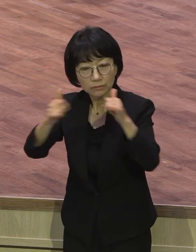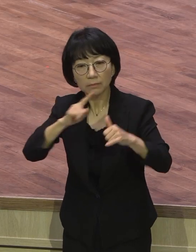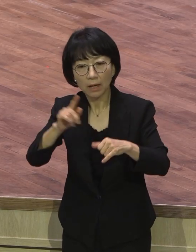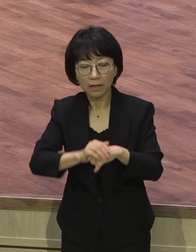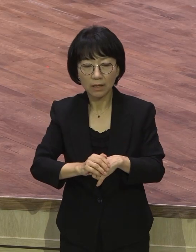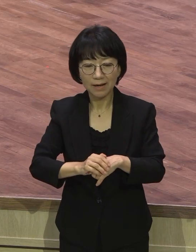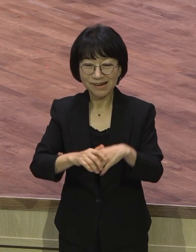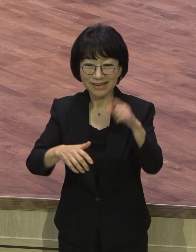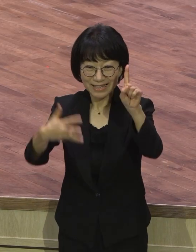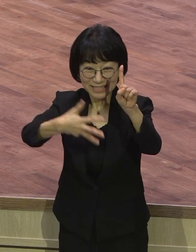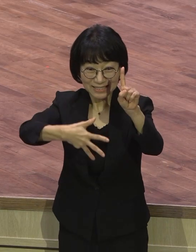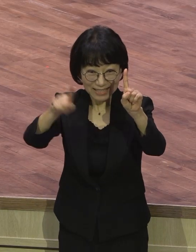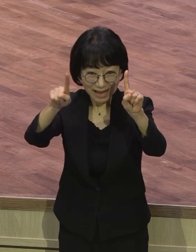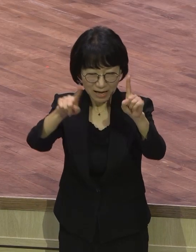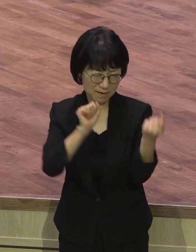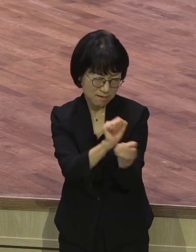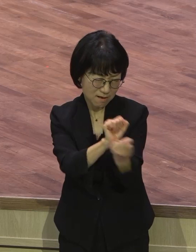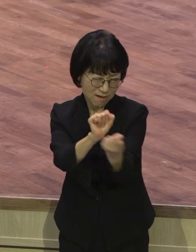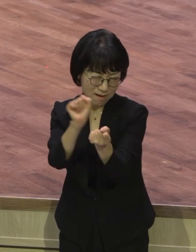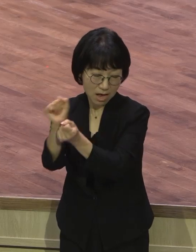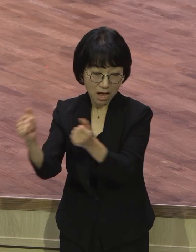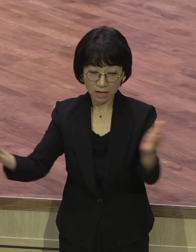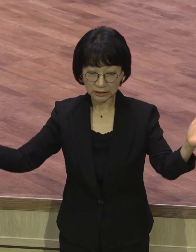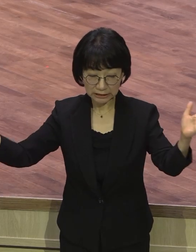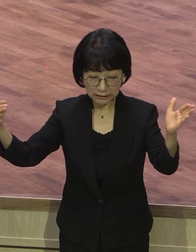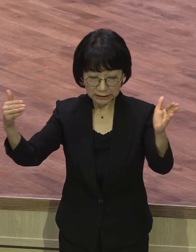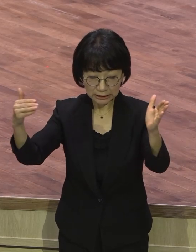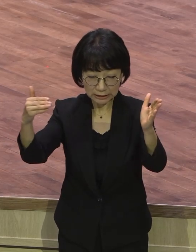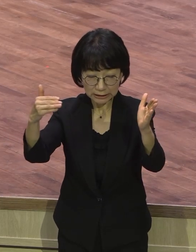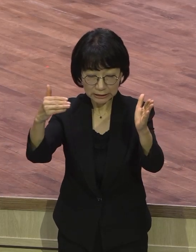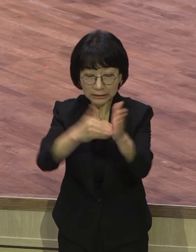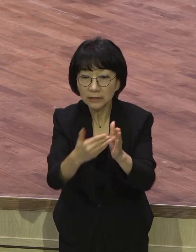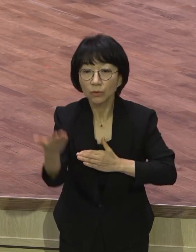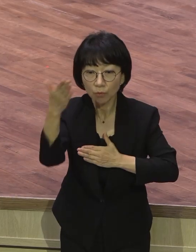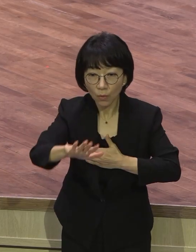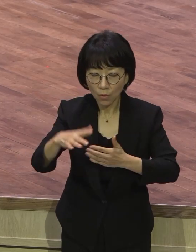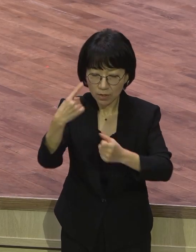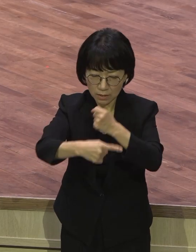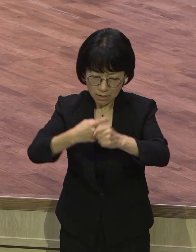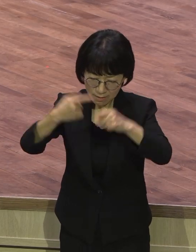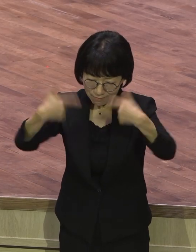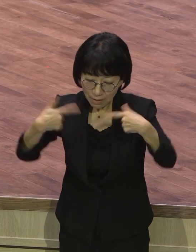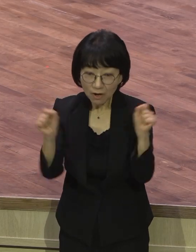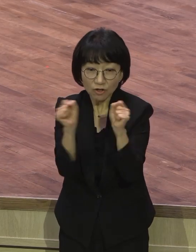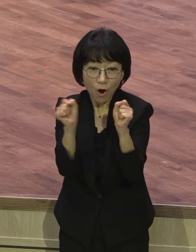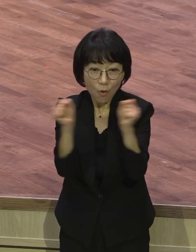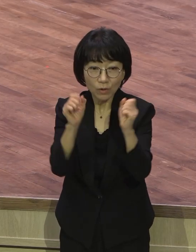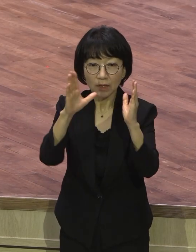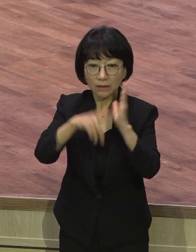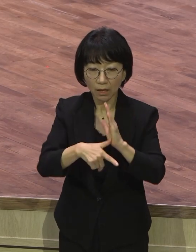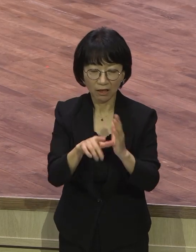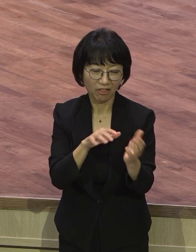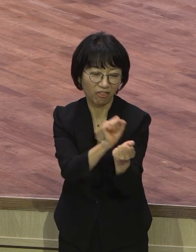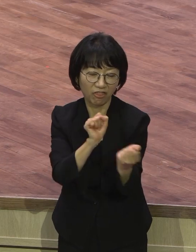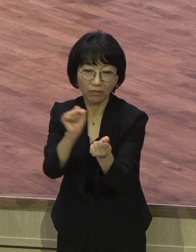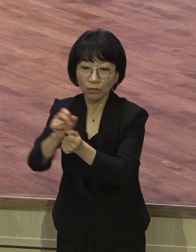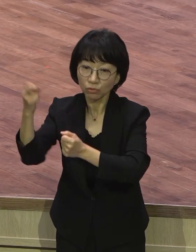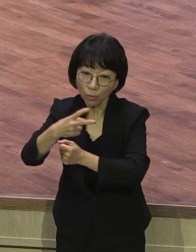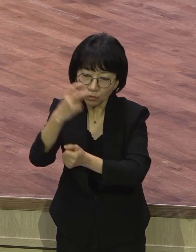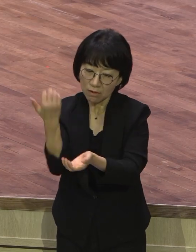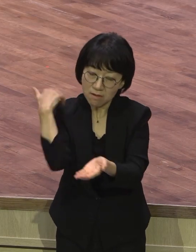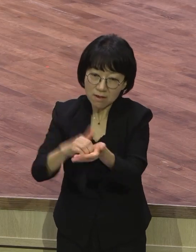지나가더라도 매년 겨울이면 이 팬데믹이 또 찾아온다. 매년 겨울. 그걸